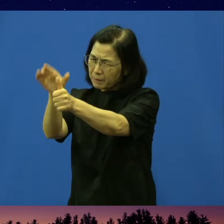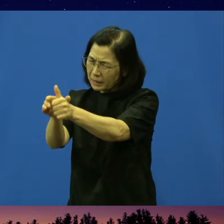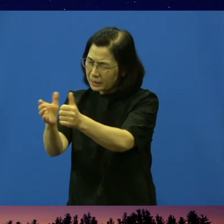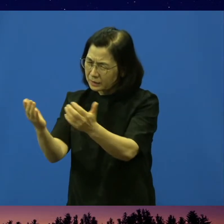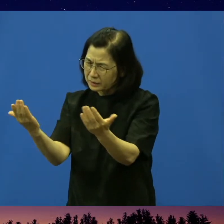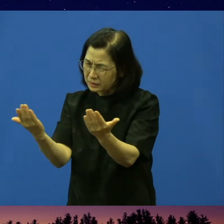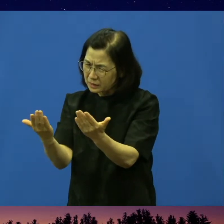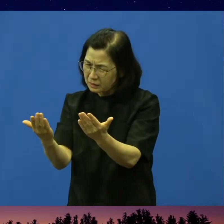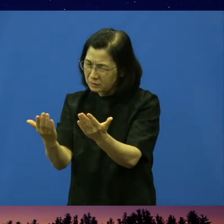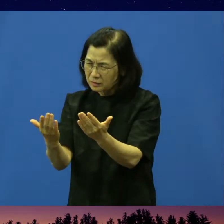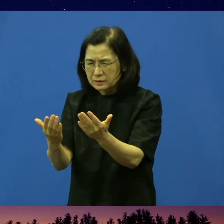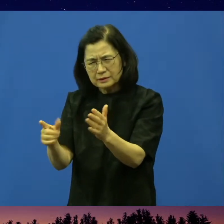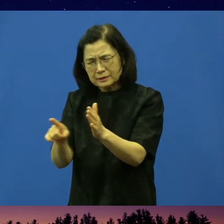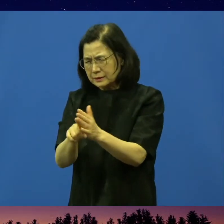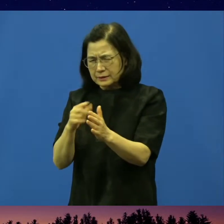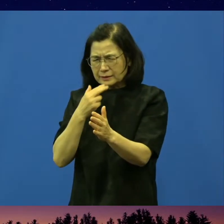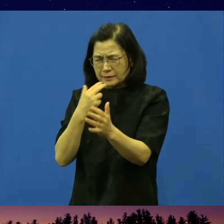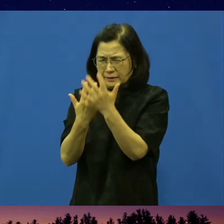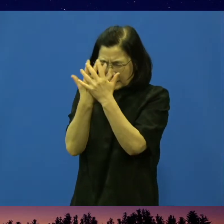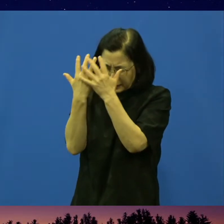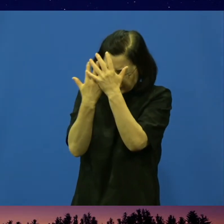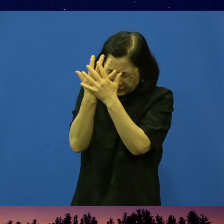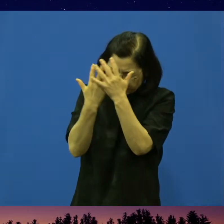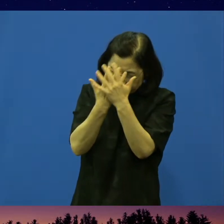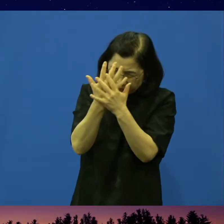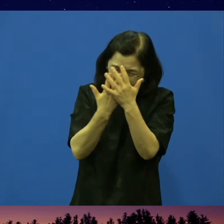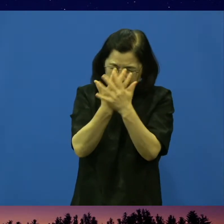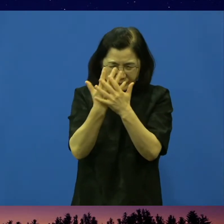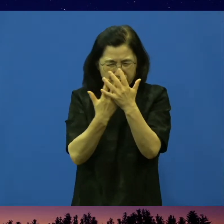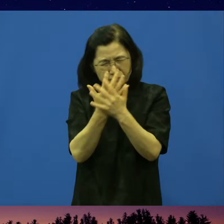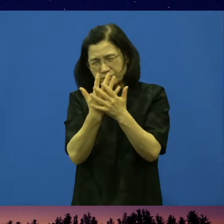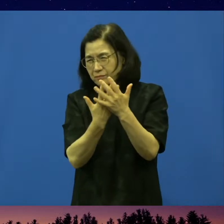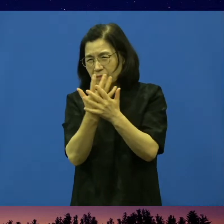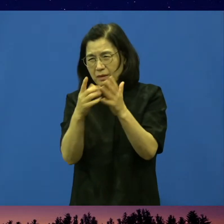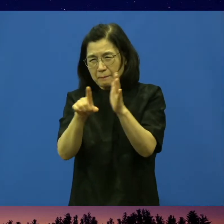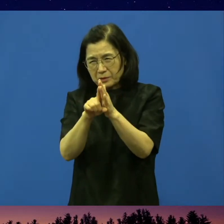막연해 보여요. 아무것도 보이지 않아.